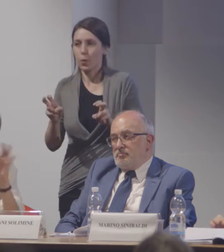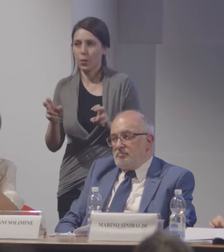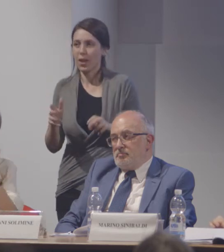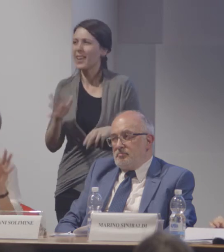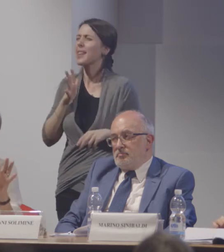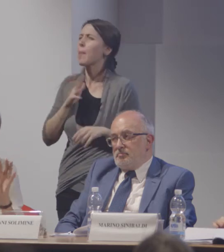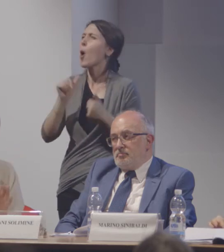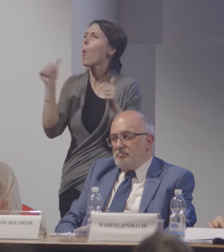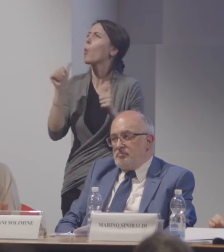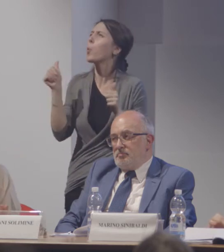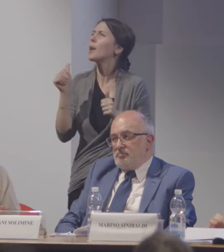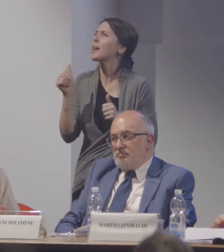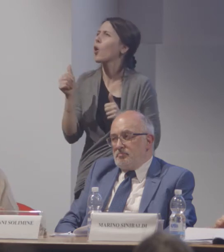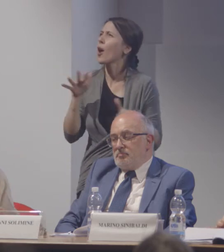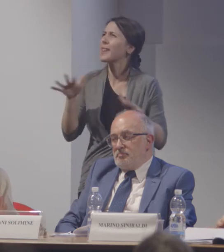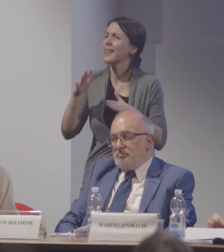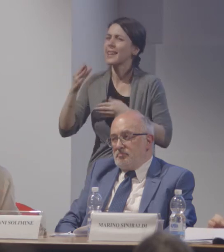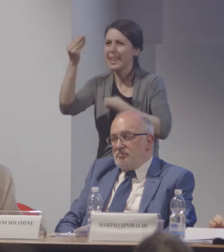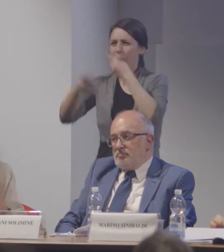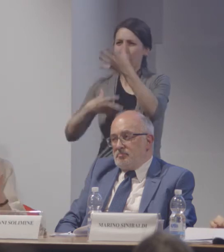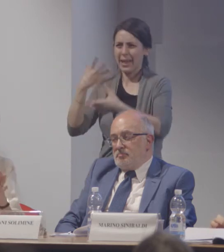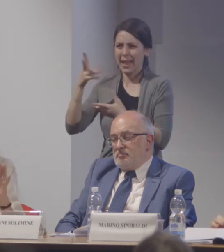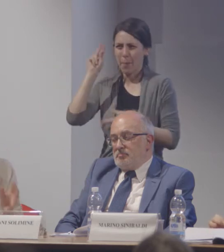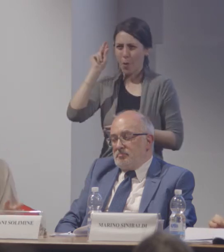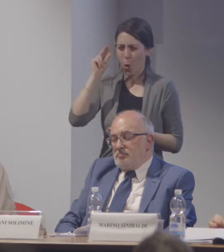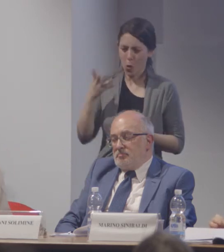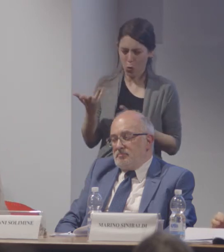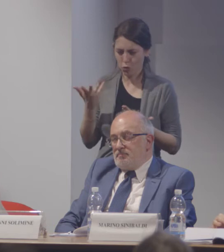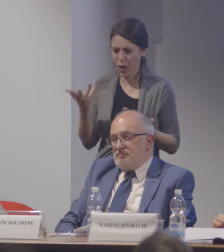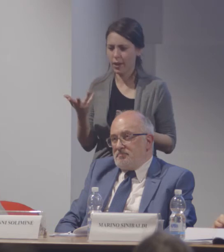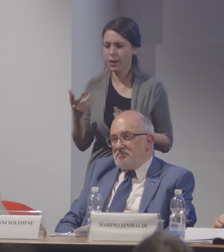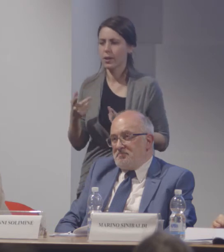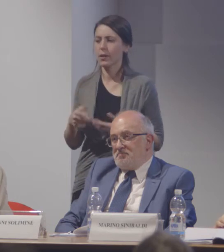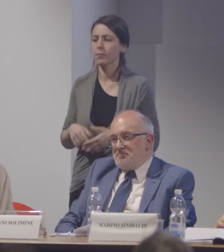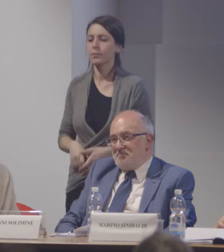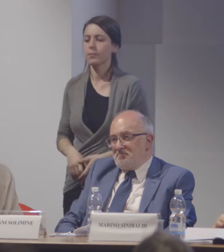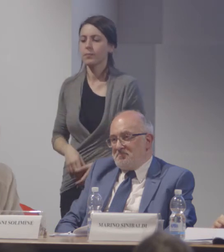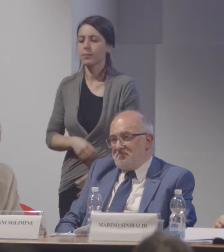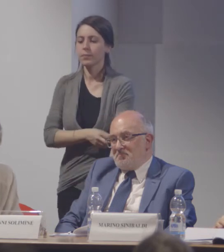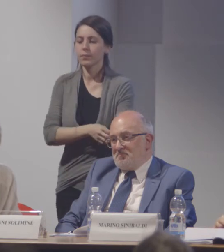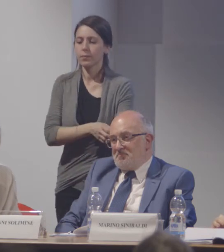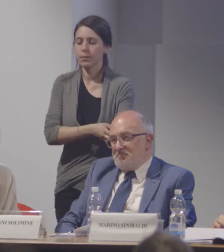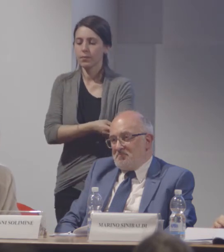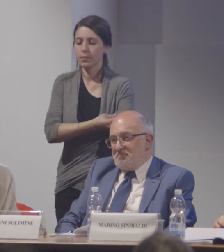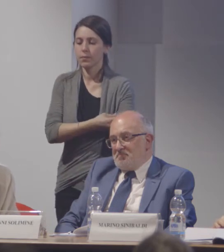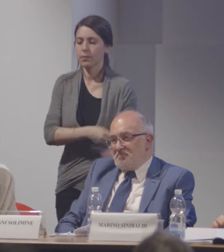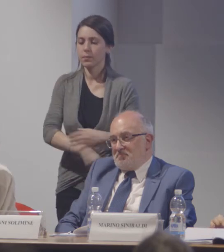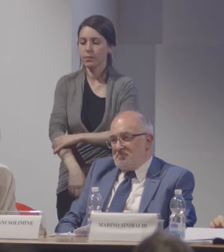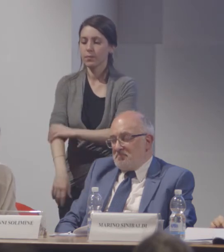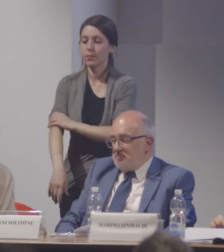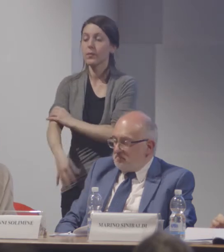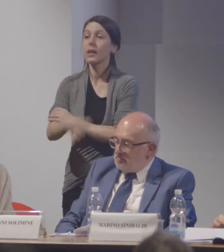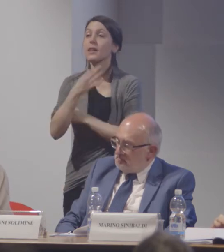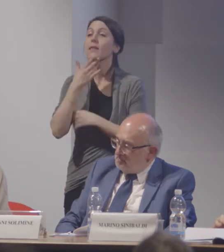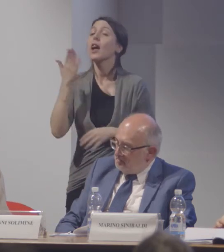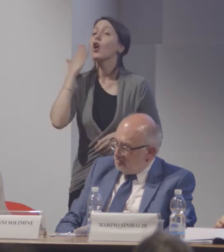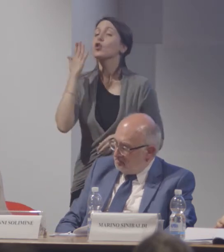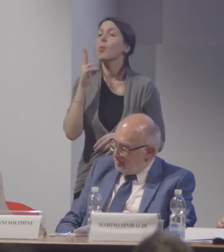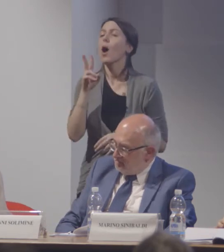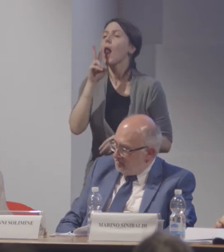l'unico modello di scambio intergenerazionale di conoscenze che esiste sulla piazza. Quindi una scuola aperta